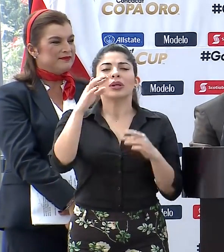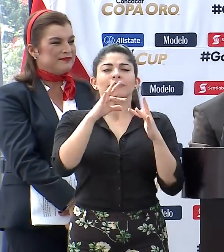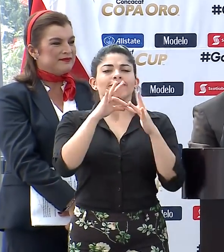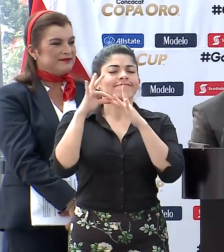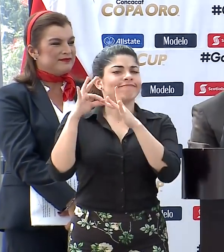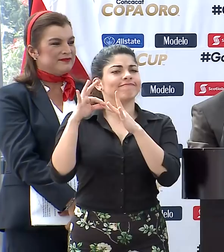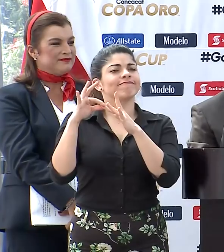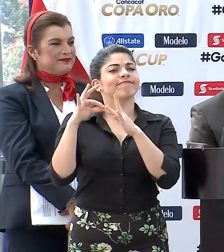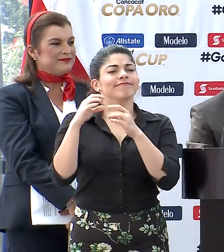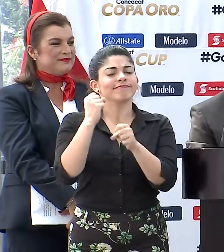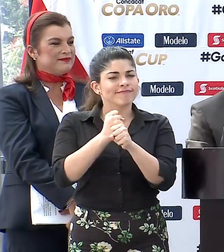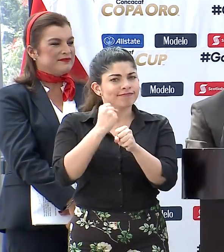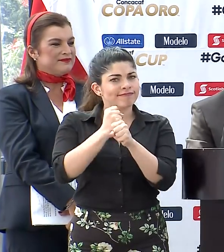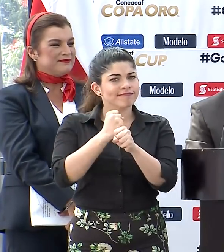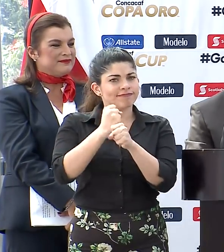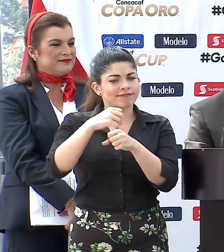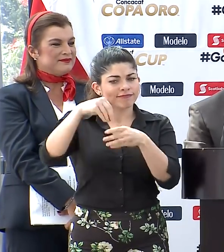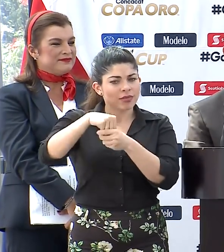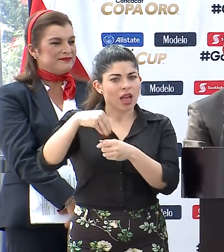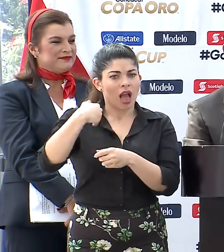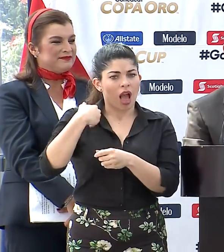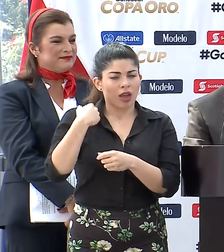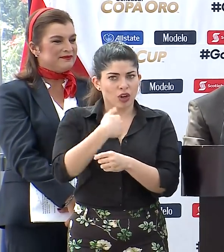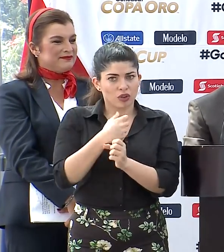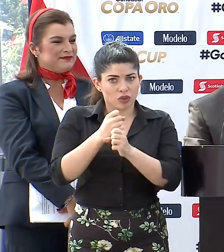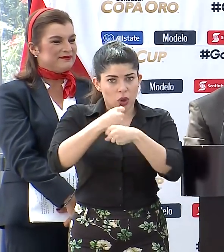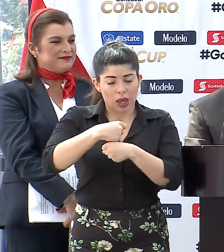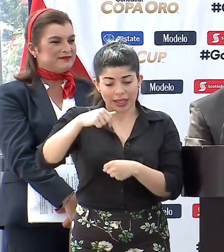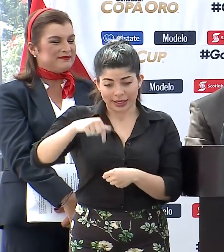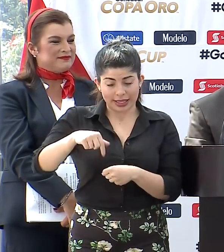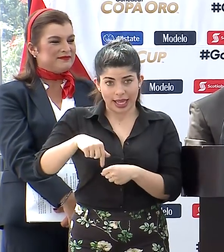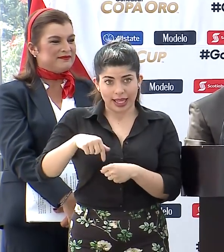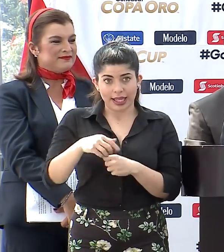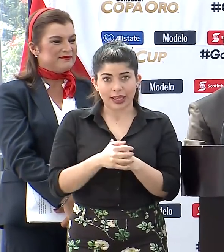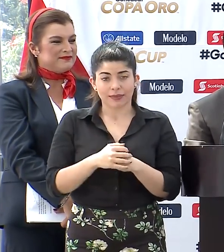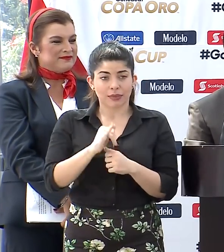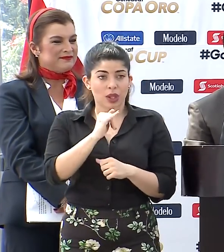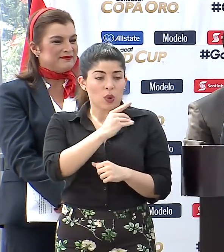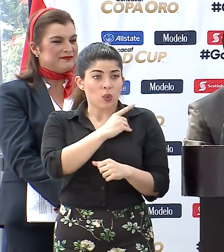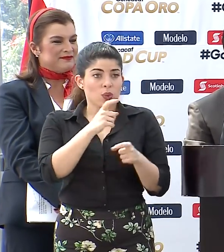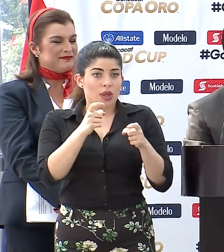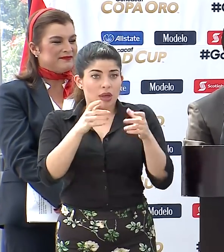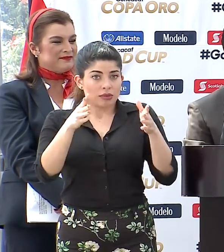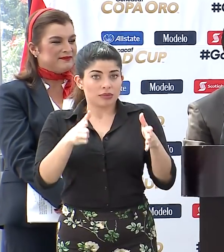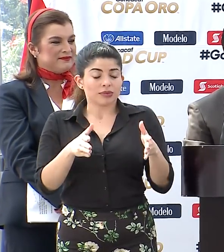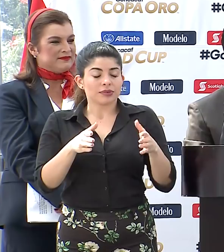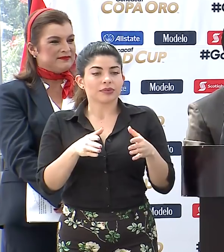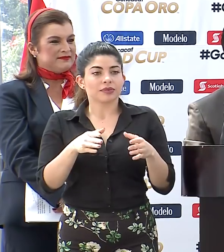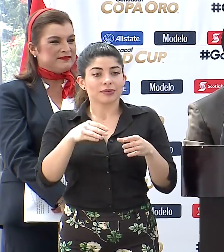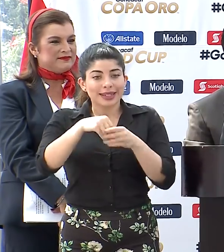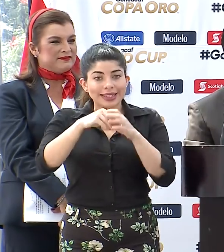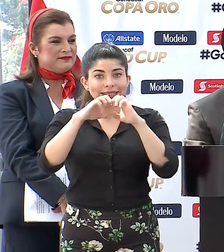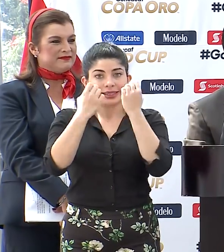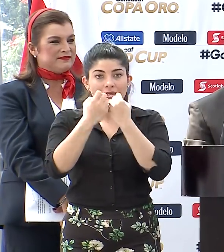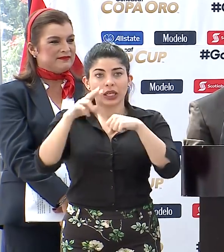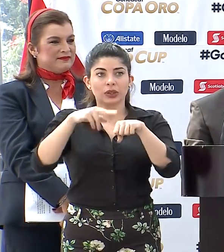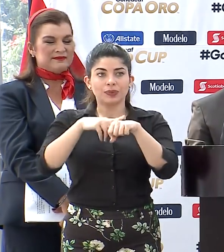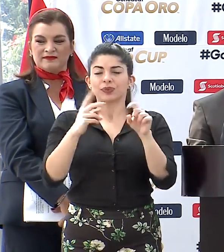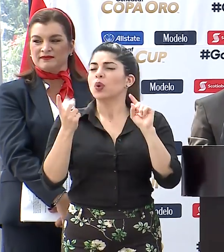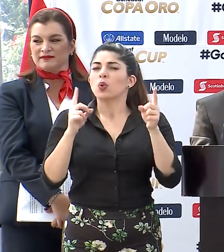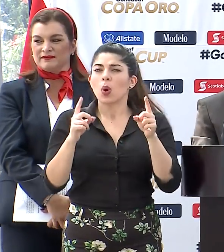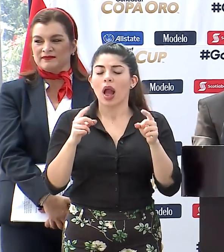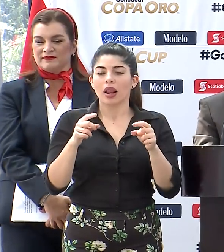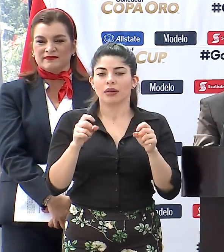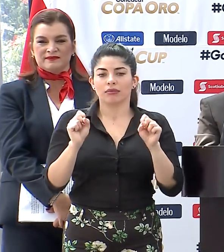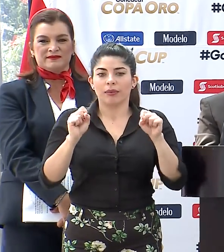principales tareas que realizamos desde acá, desde la Junta Administrativa del Estadio Nacional, es